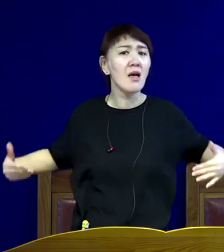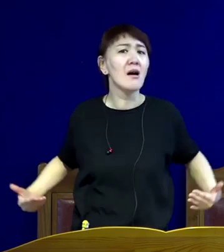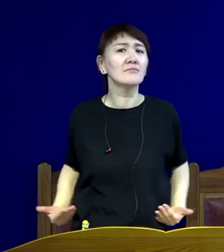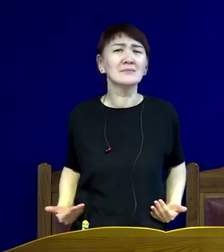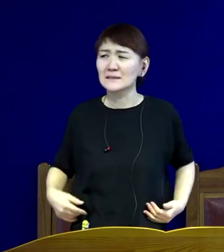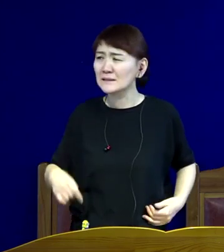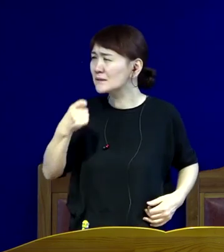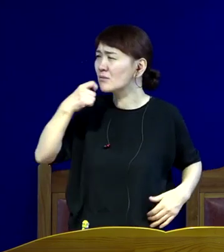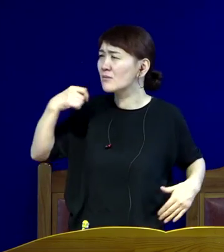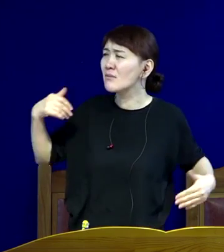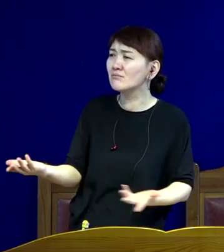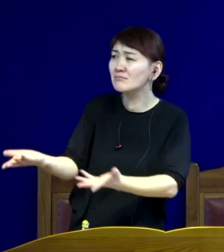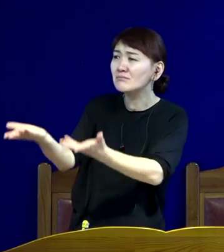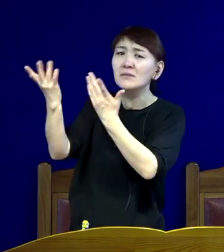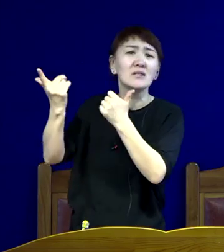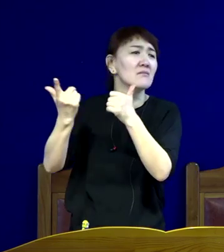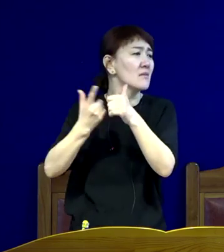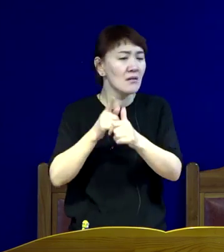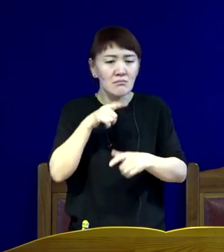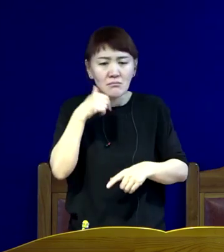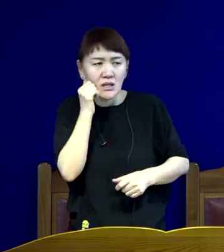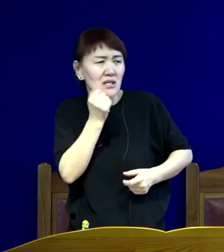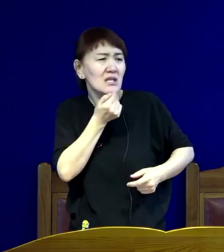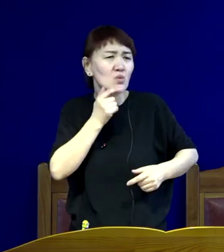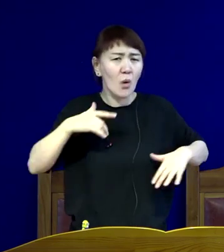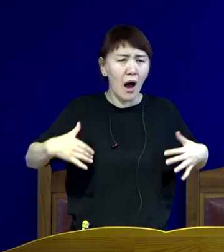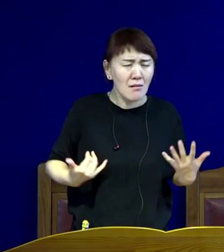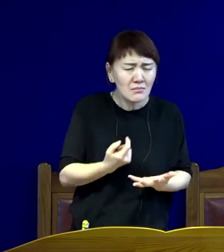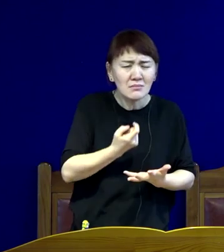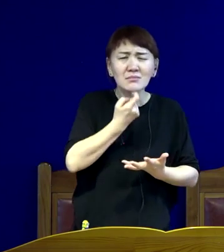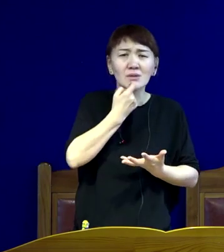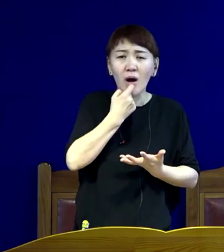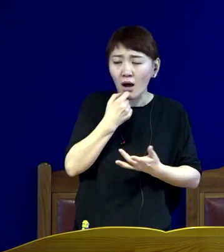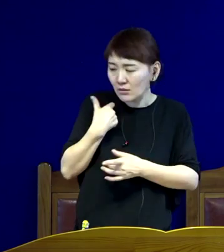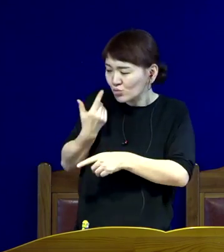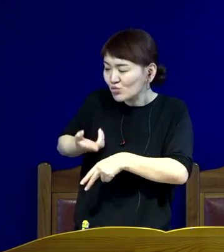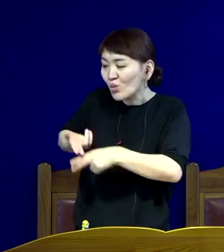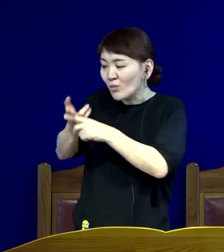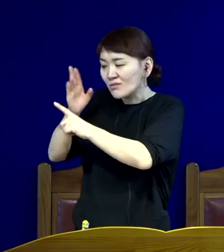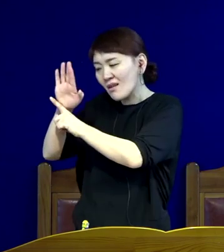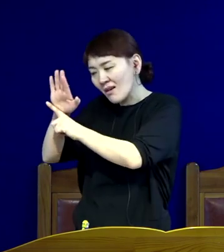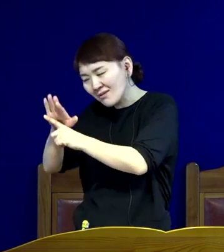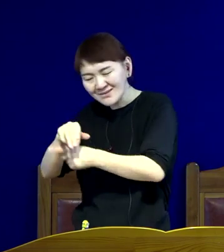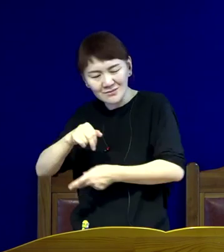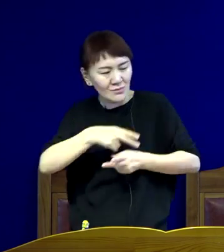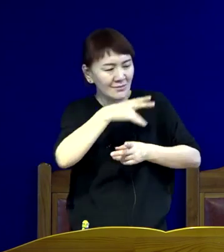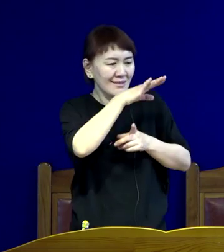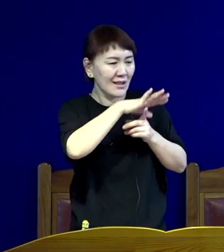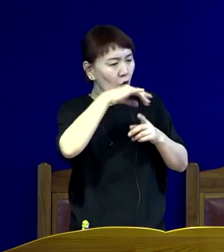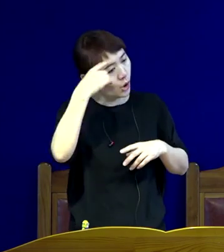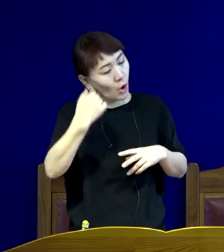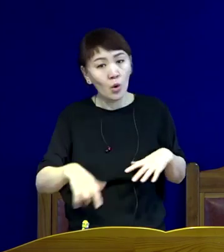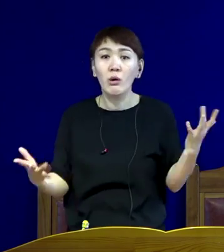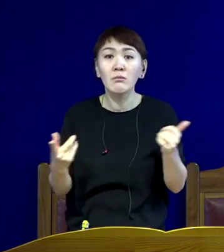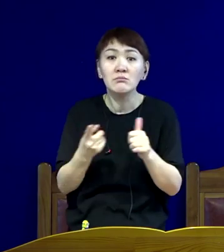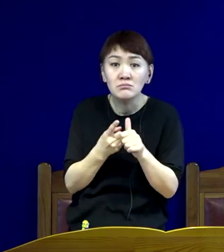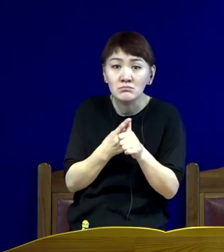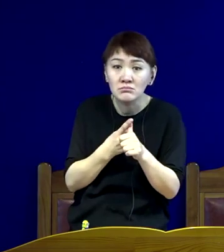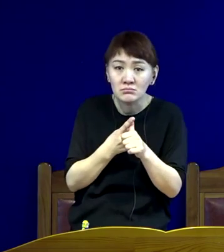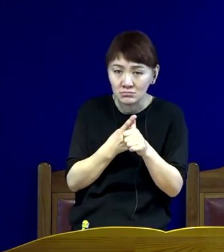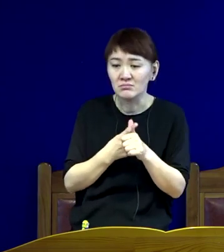биенийхээ тайлгаруулагч хайрынх нь хос. Бүх зүйлийг хамт хийж чадна шүү дээ. Хоёр